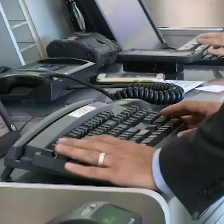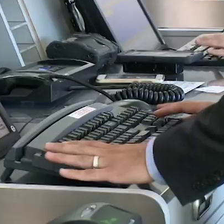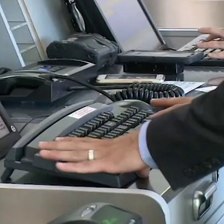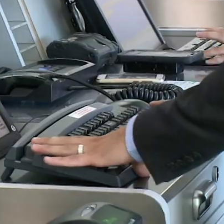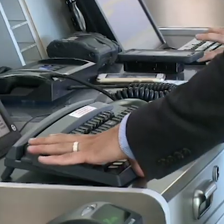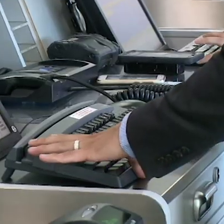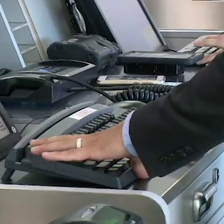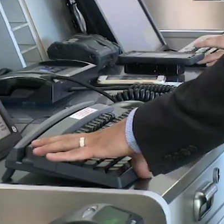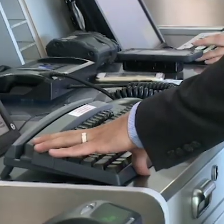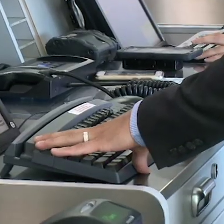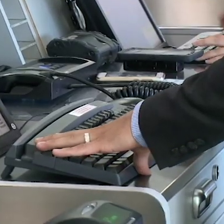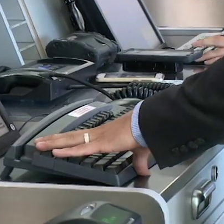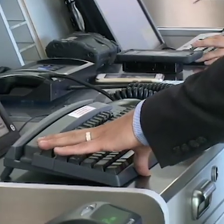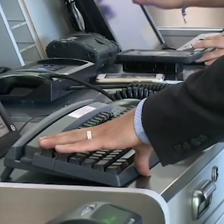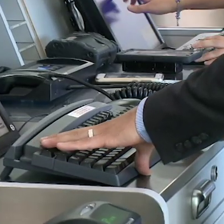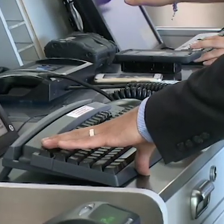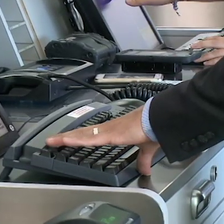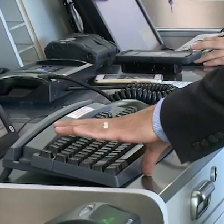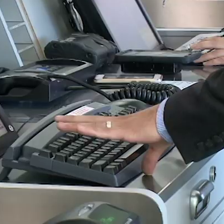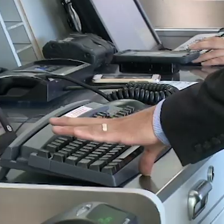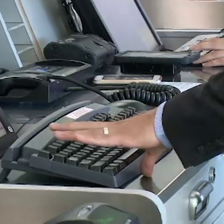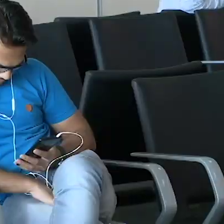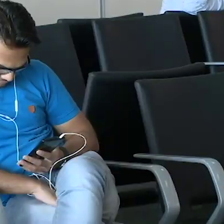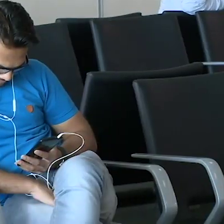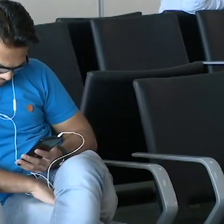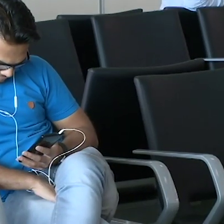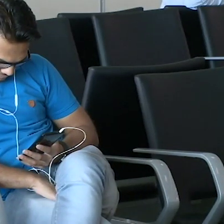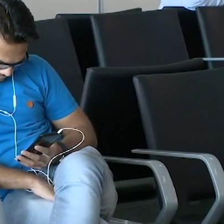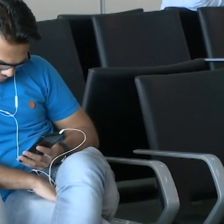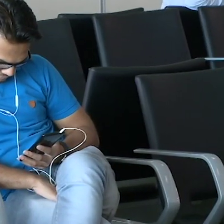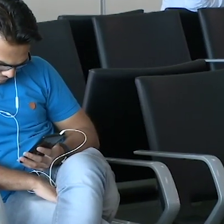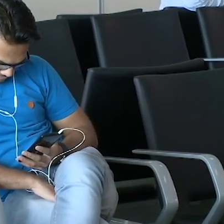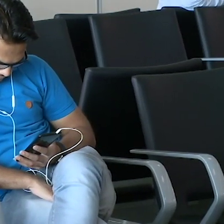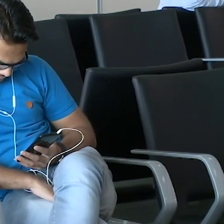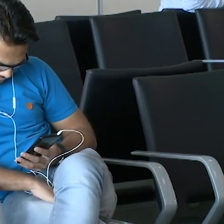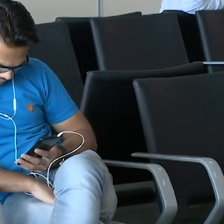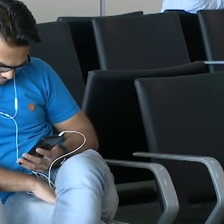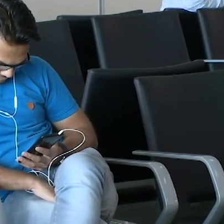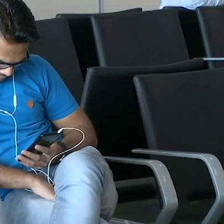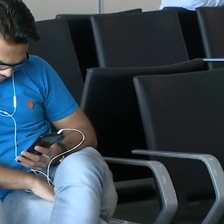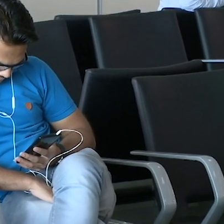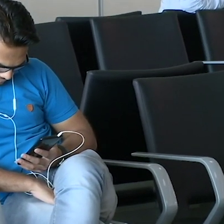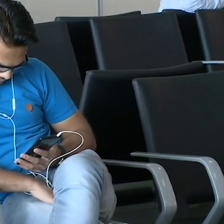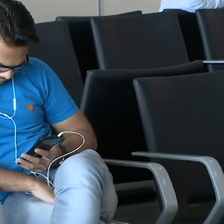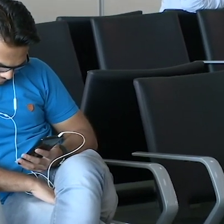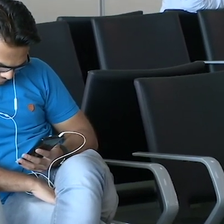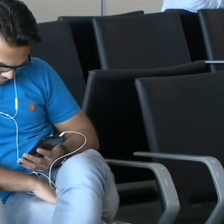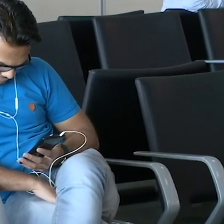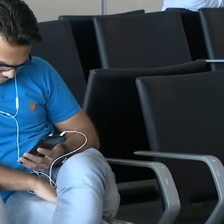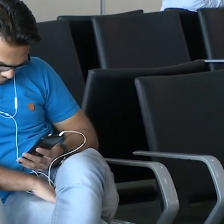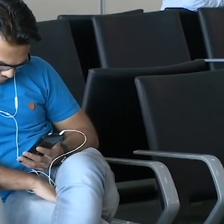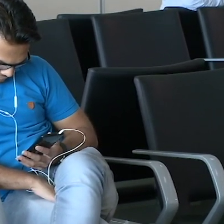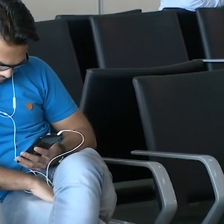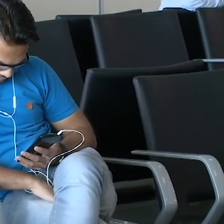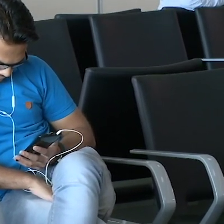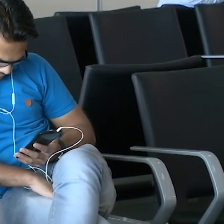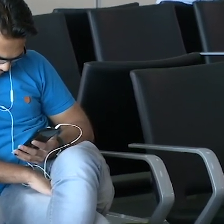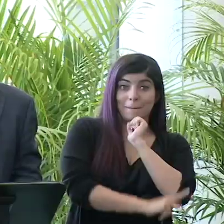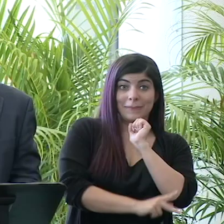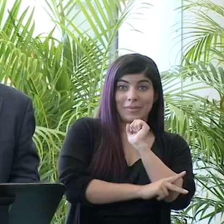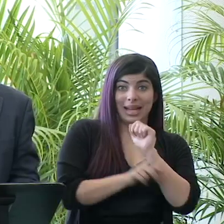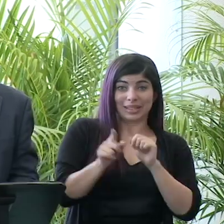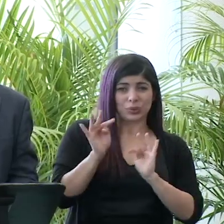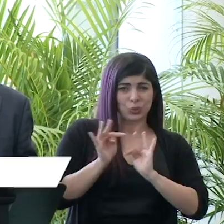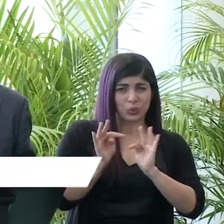aseguró que con estas obras voy a firmar el compromiso del gobierno con la reactivación económica y el fortalecimiento de proyectos y el